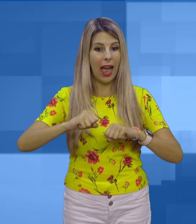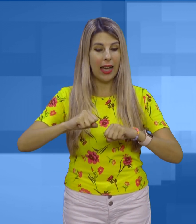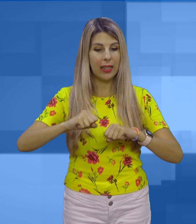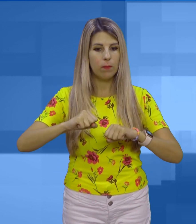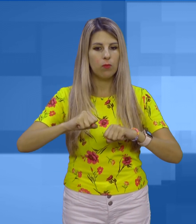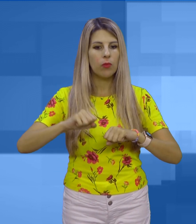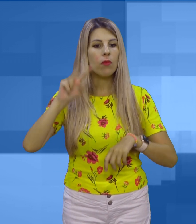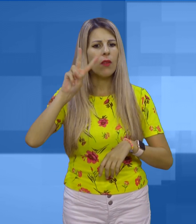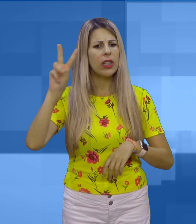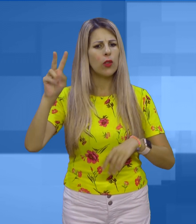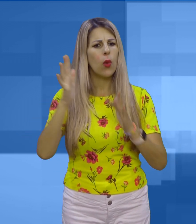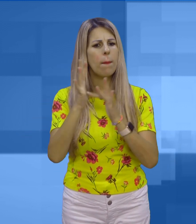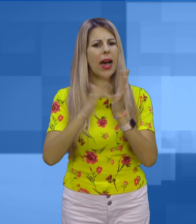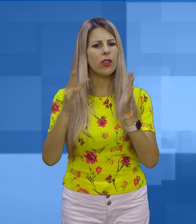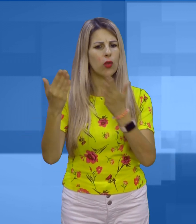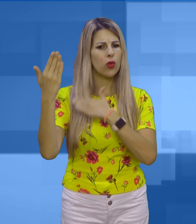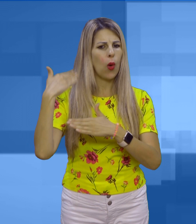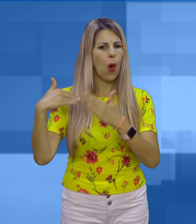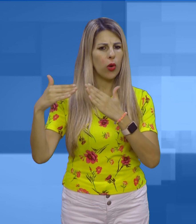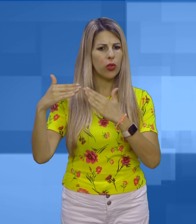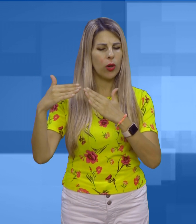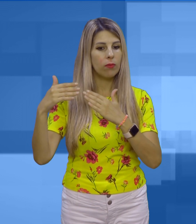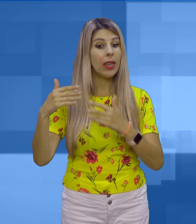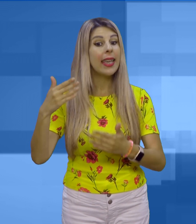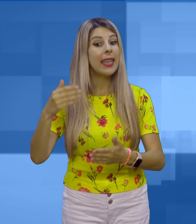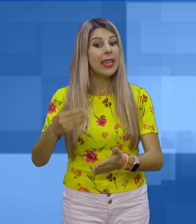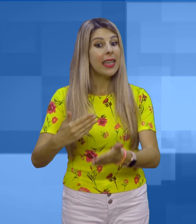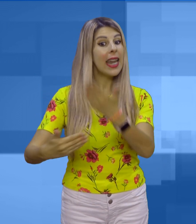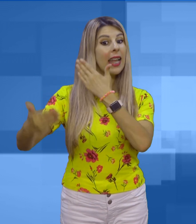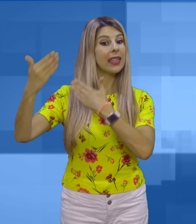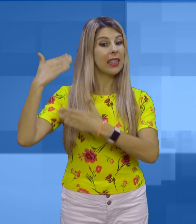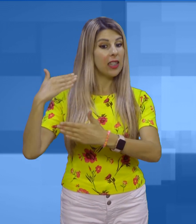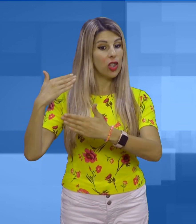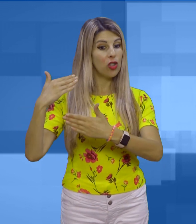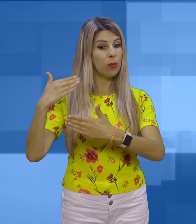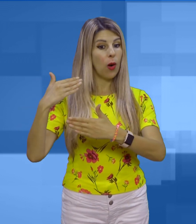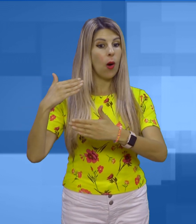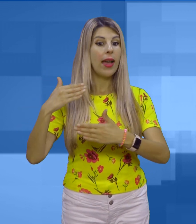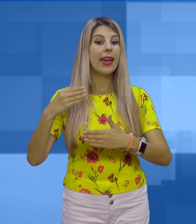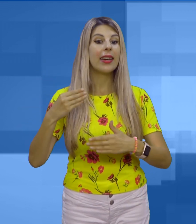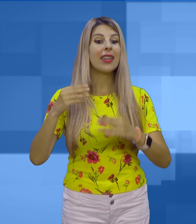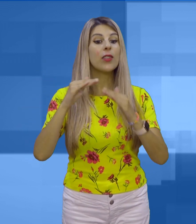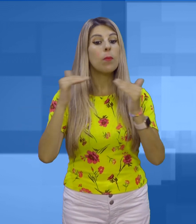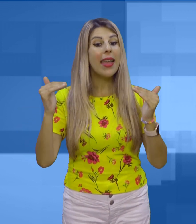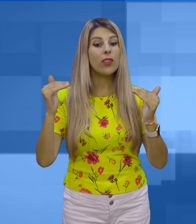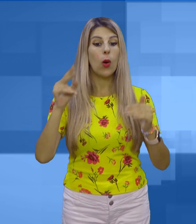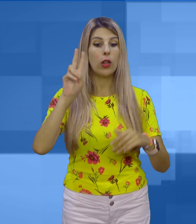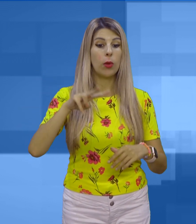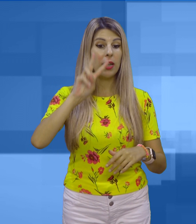scorso, notevolmente in anticipo dunque rispetto al 2022, quando le prime invasioni iniziarono il